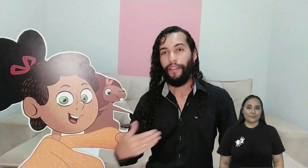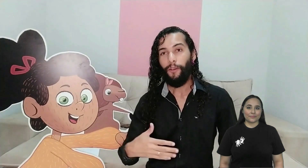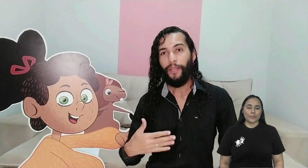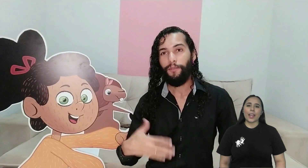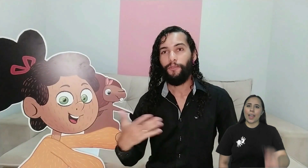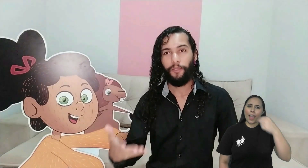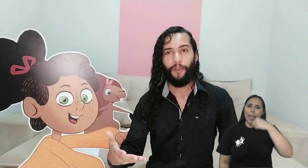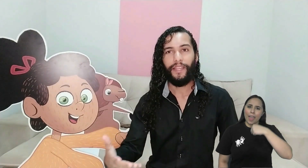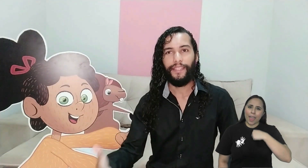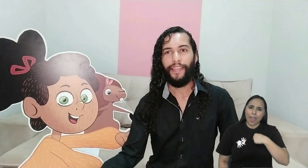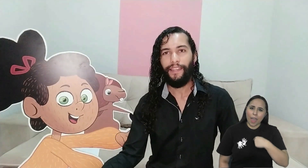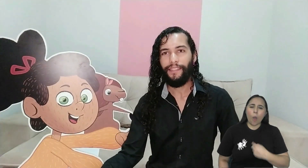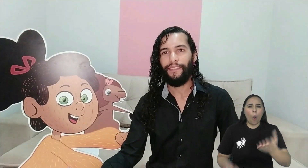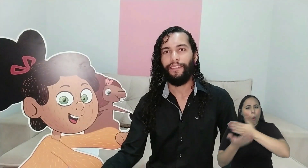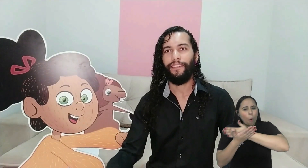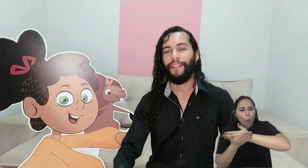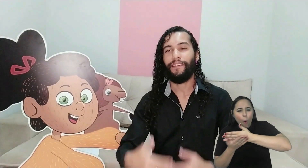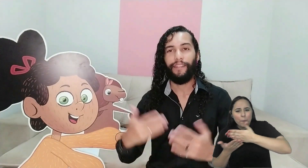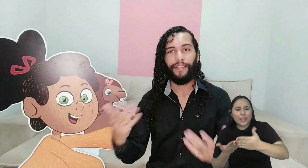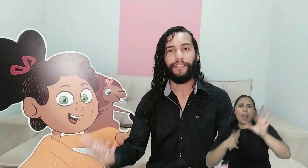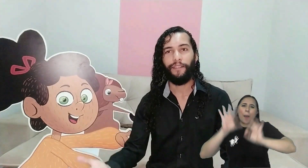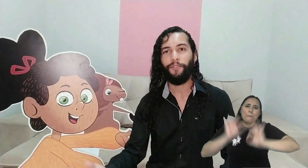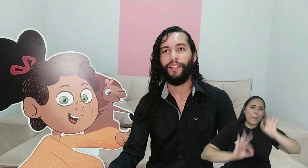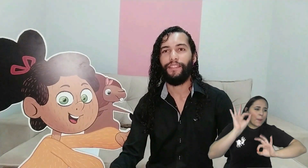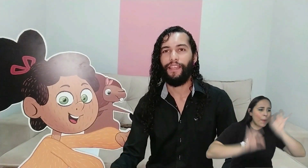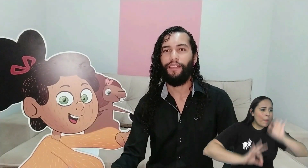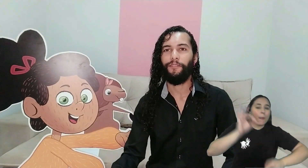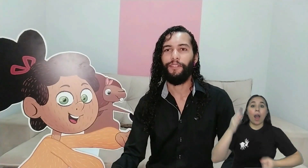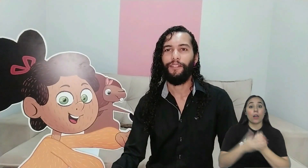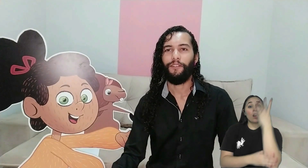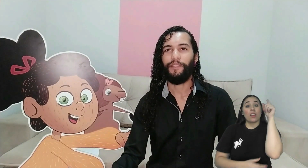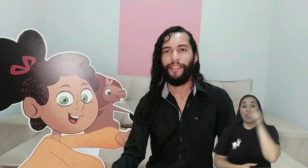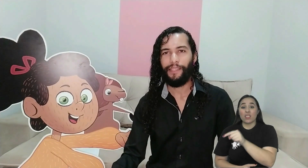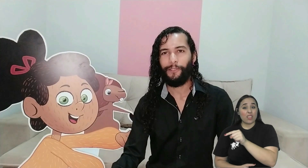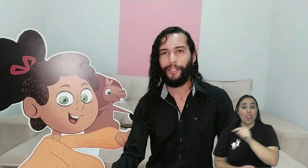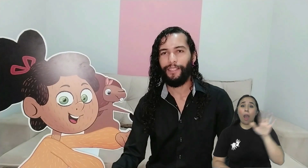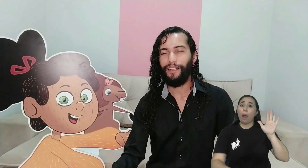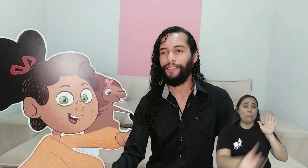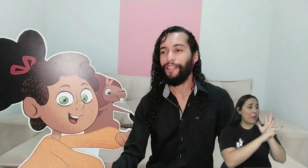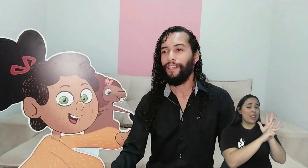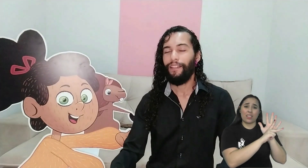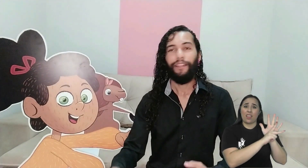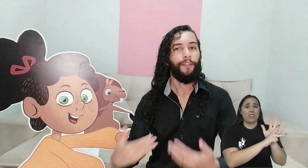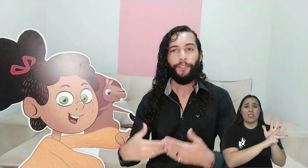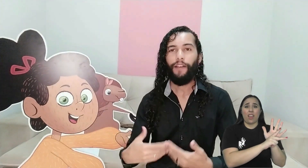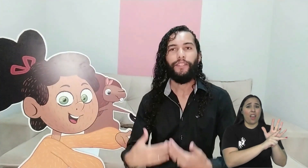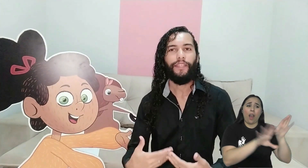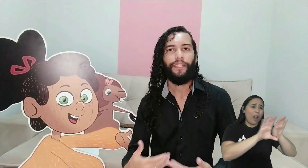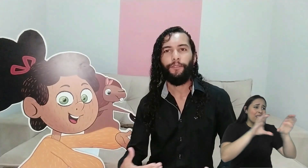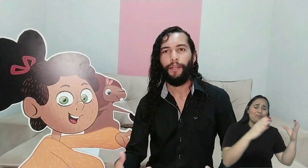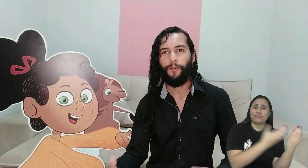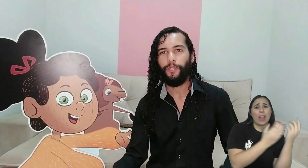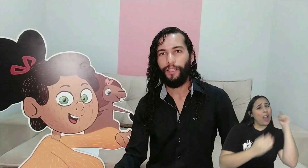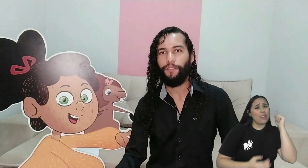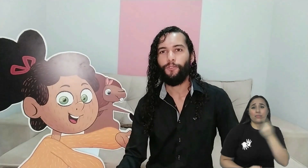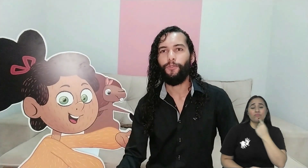Eu mesmo, quando comecei essa criação do desenho, comecei essa jornada, eu não estava inserido na comunidade